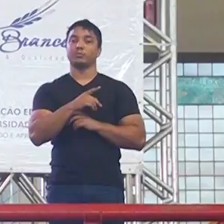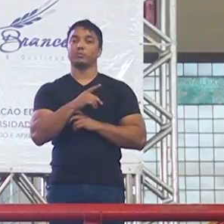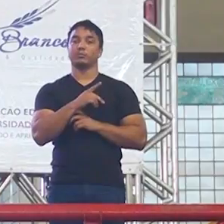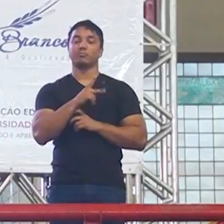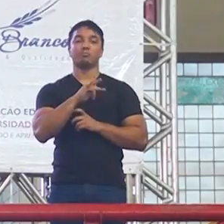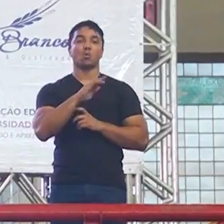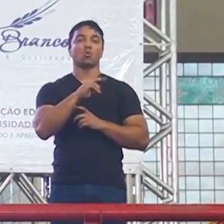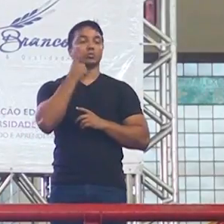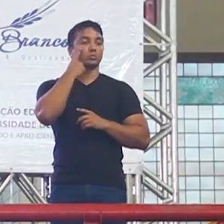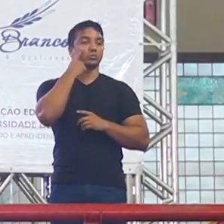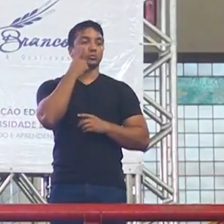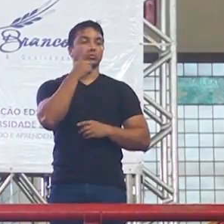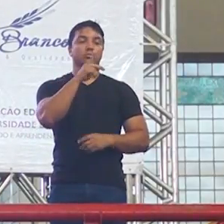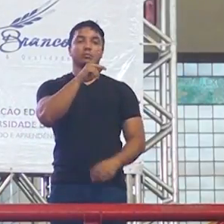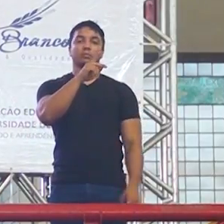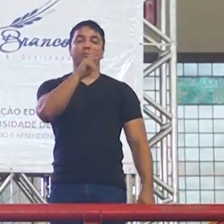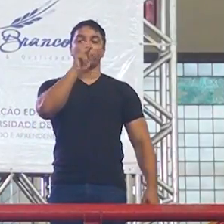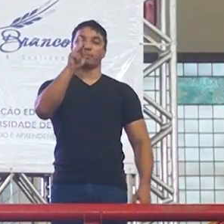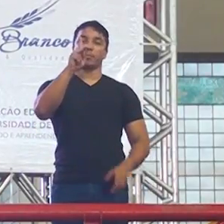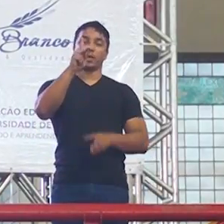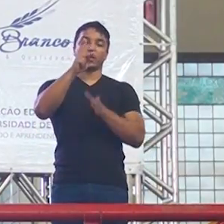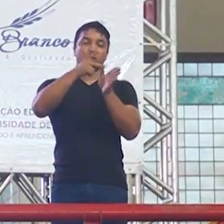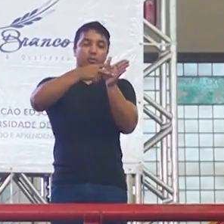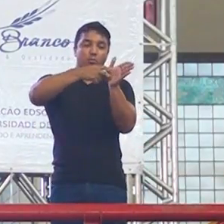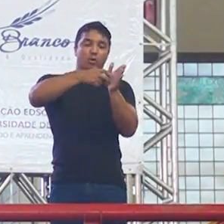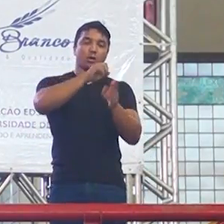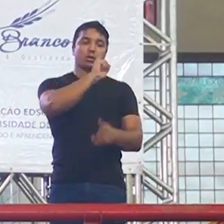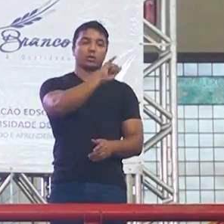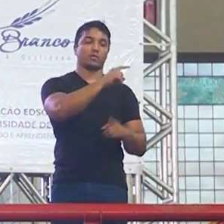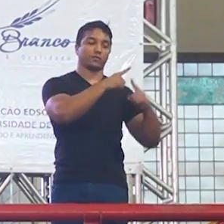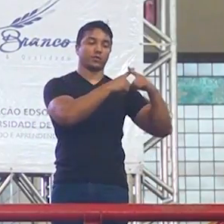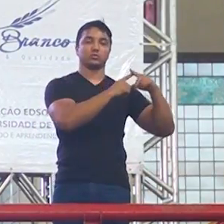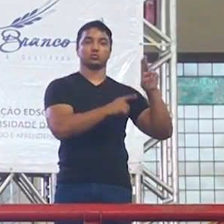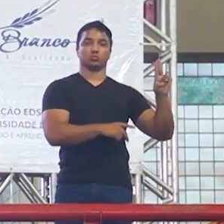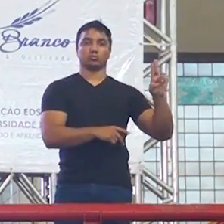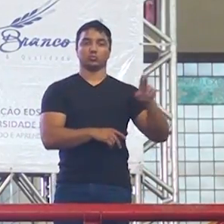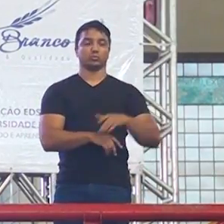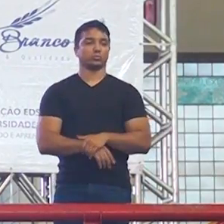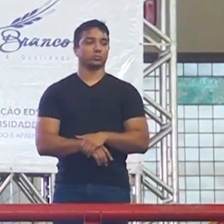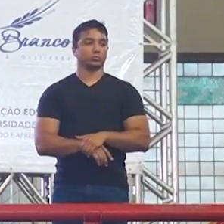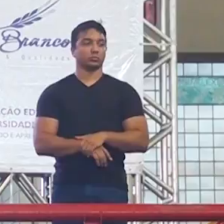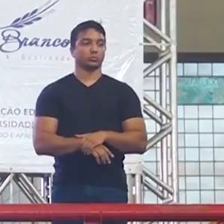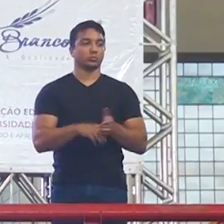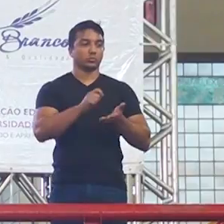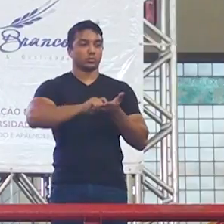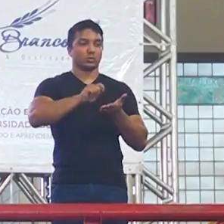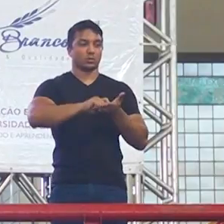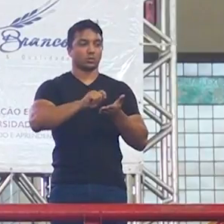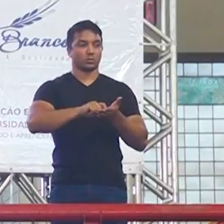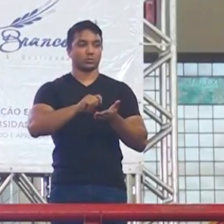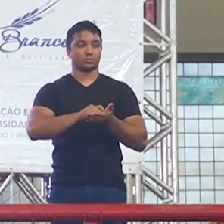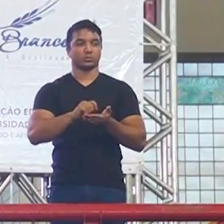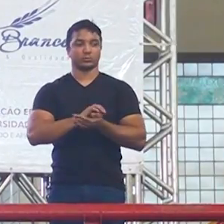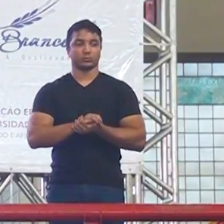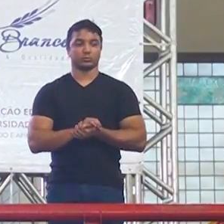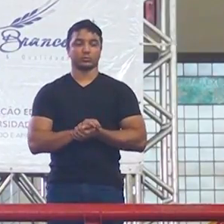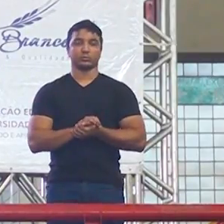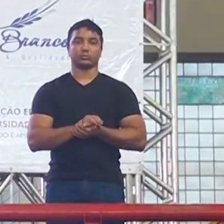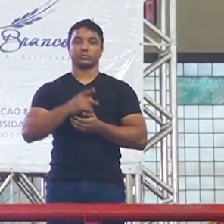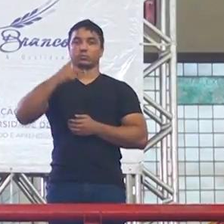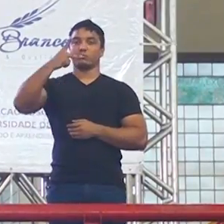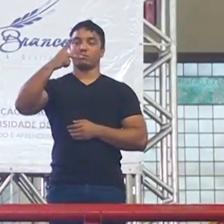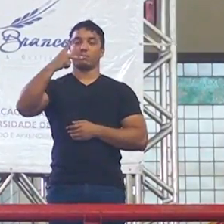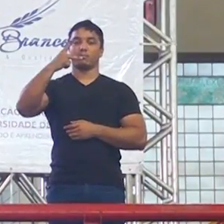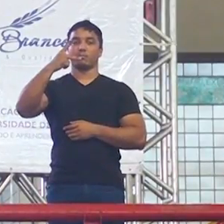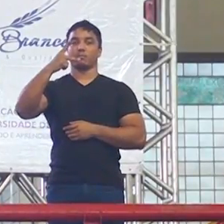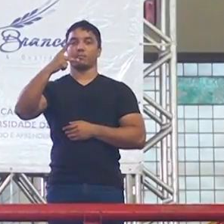π. P igual a I vezes U. π. Escrevam aí, π. Potência igual a